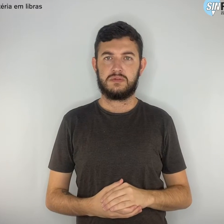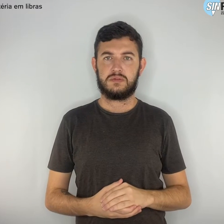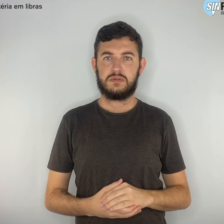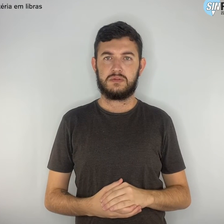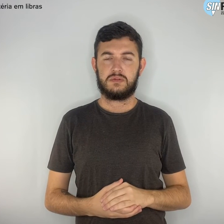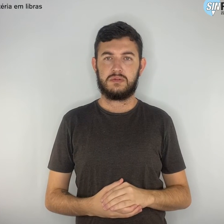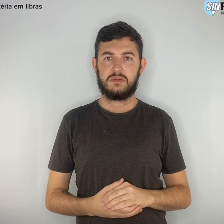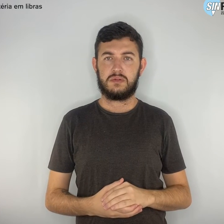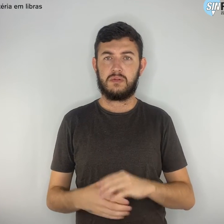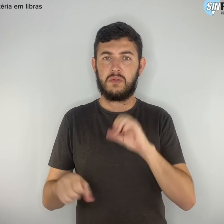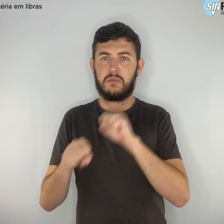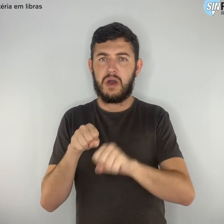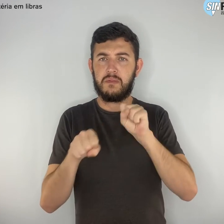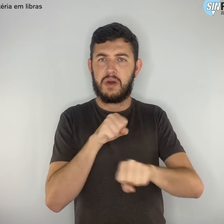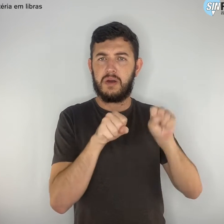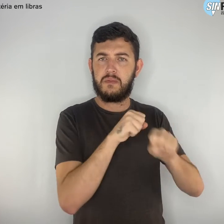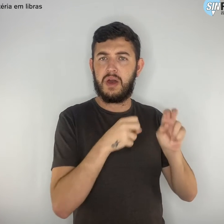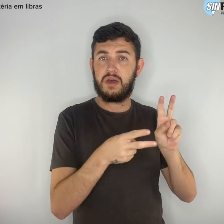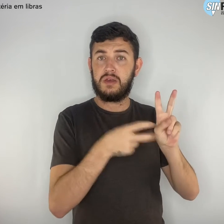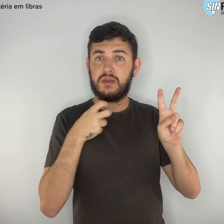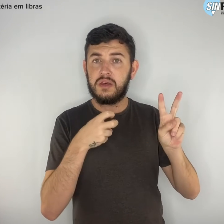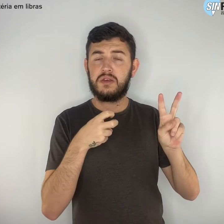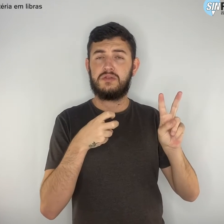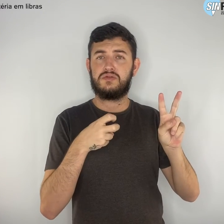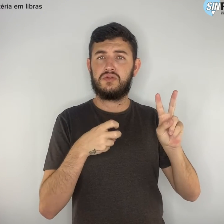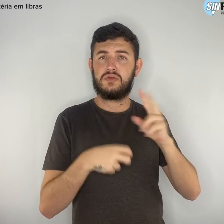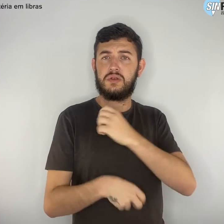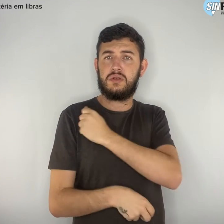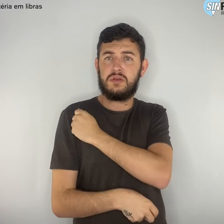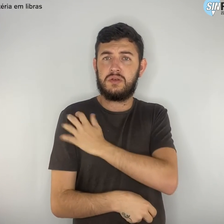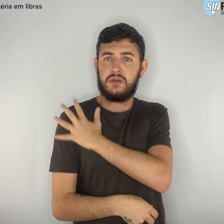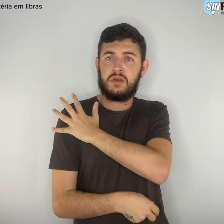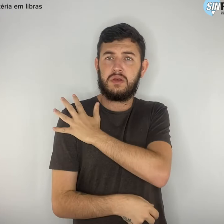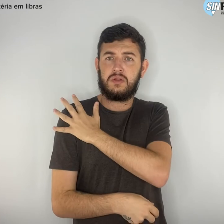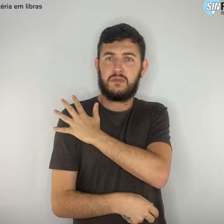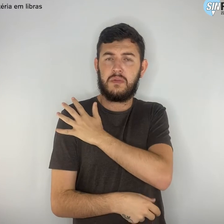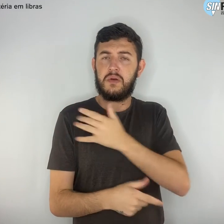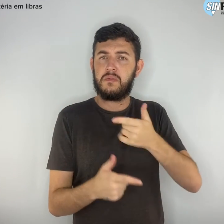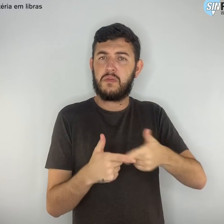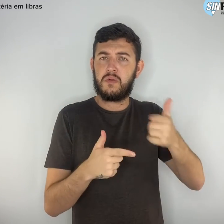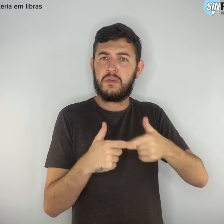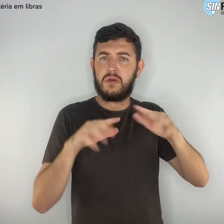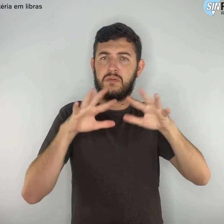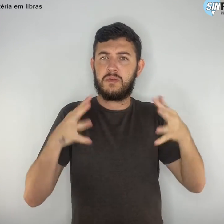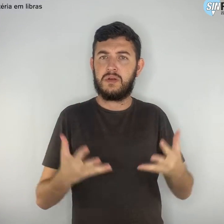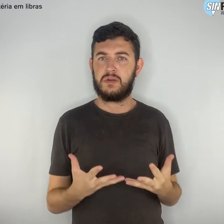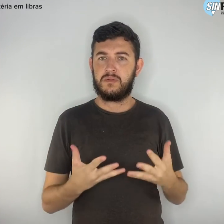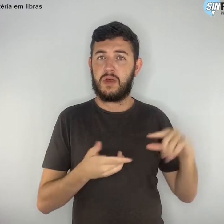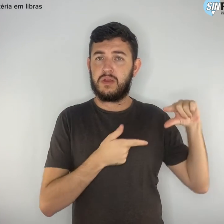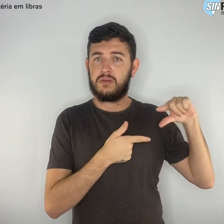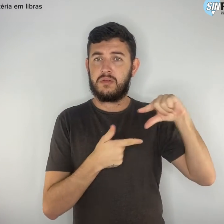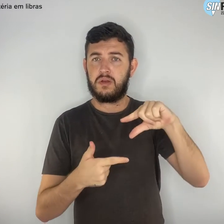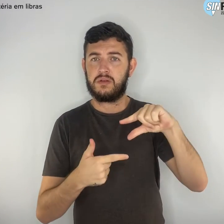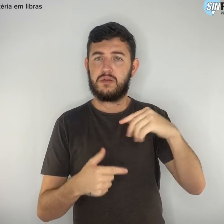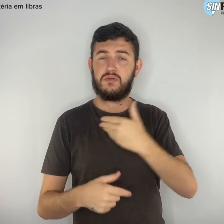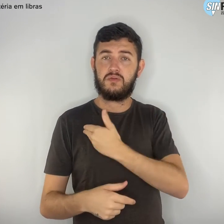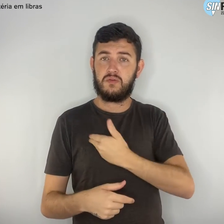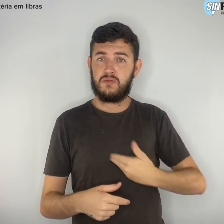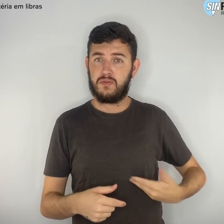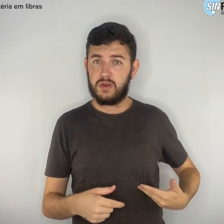Genocídio de Yanomamis e crise humanitária. É o legado do governo Bolsonaro ao Brasil. Nesse